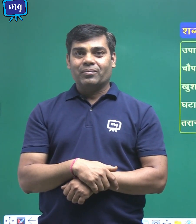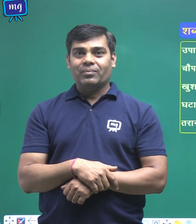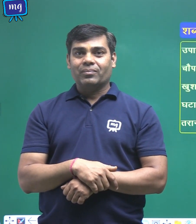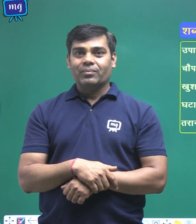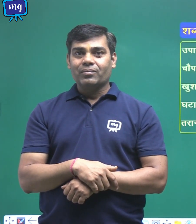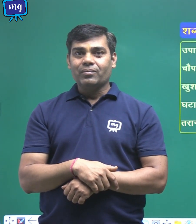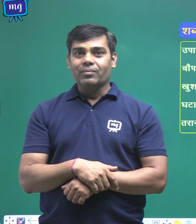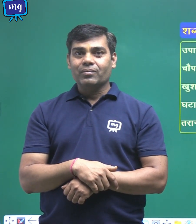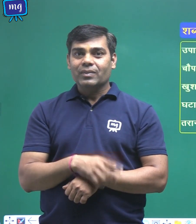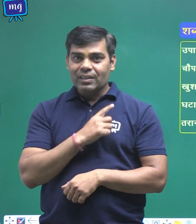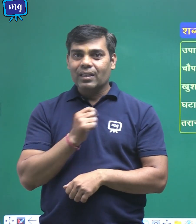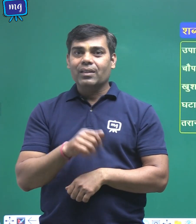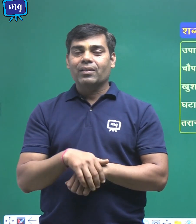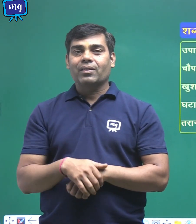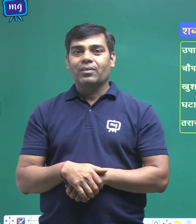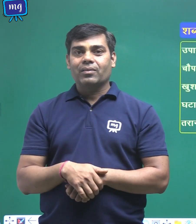इस तरह